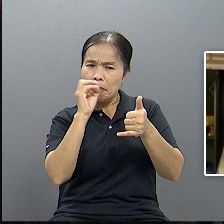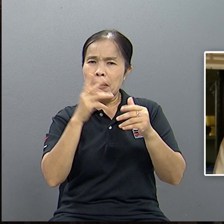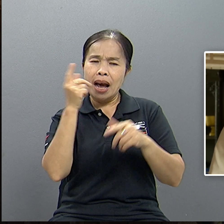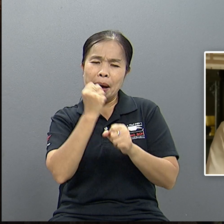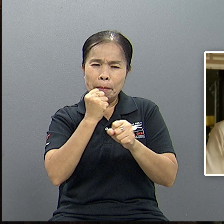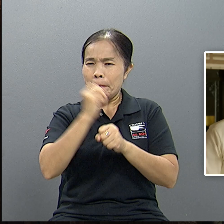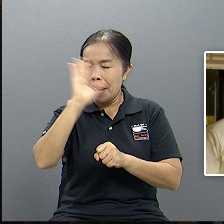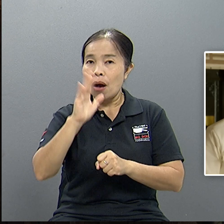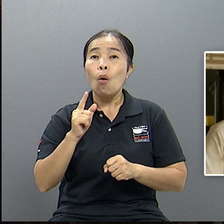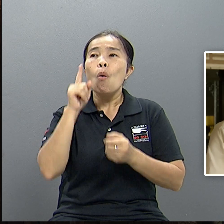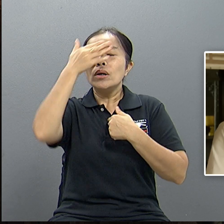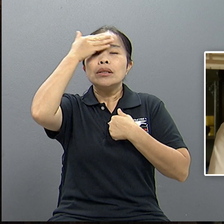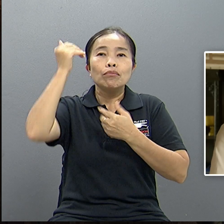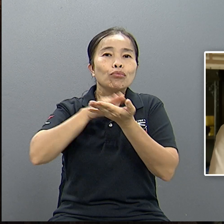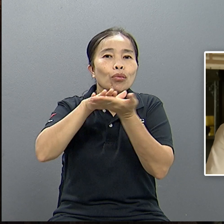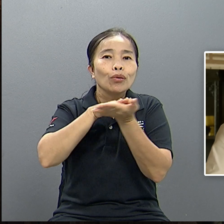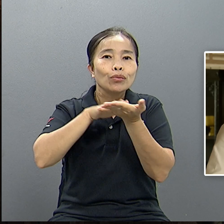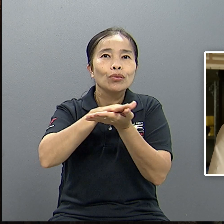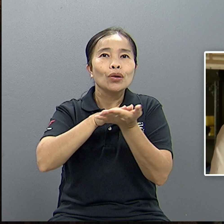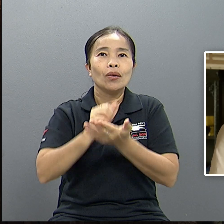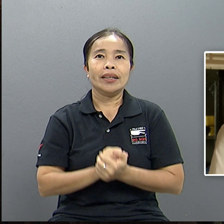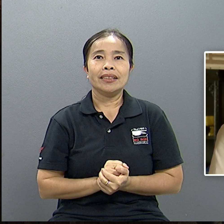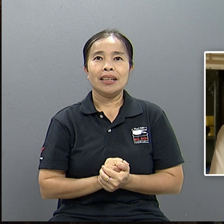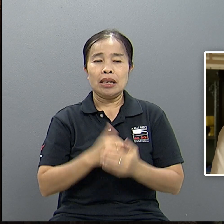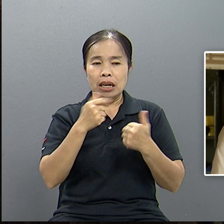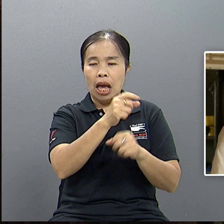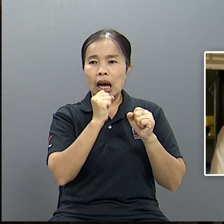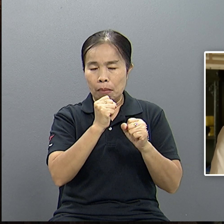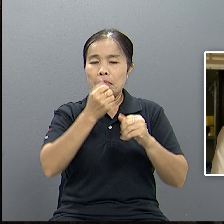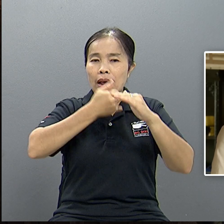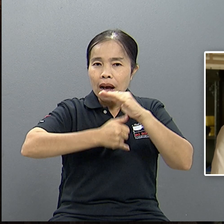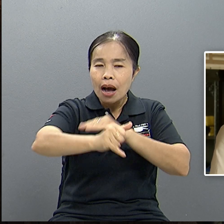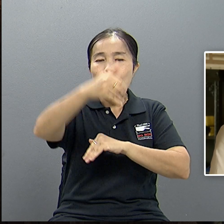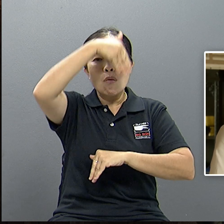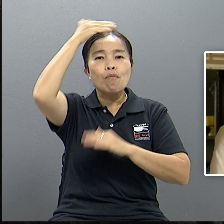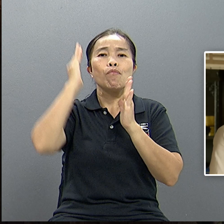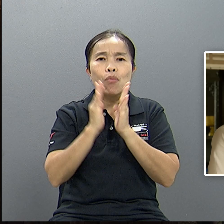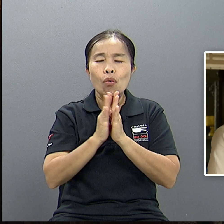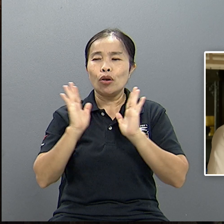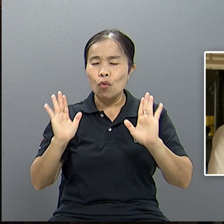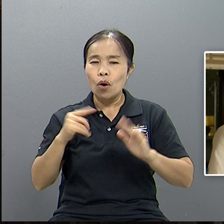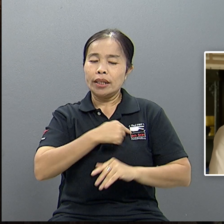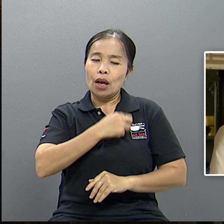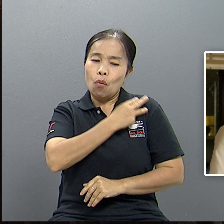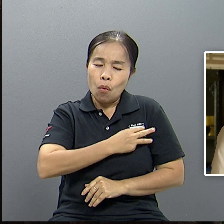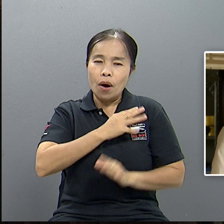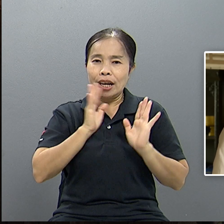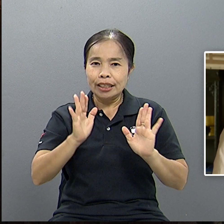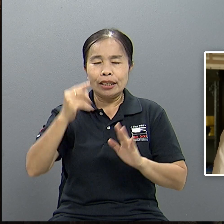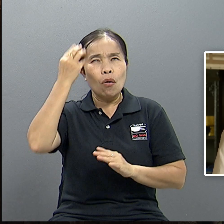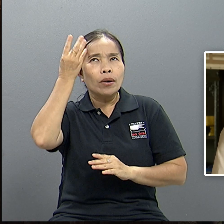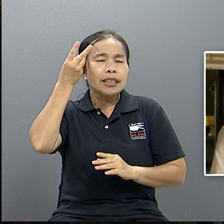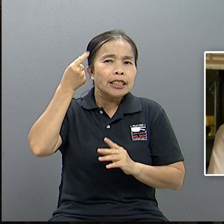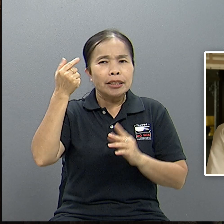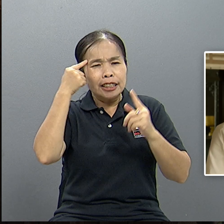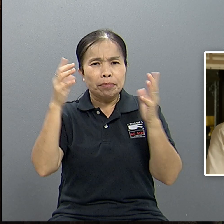ครับ นี่พ่อเลิศเขากำลังจะเข้าสู่ร่มกาสาวพัดอยู่แล้วอย่าเอาปัญหาอะไรไปทำให้รกใจพ่อเลิศเข